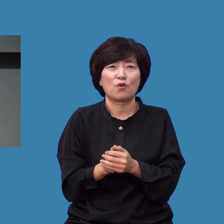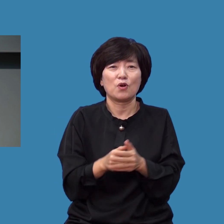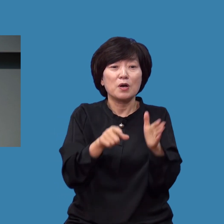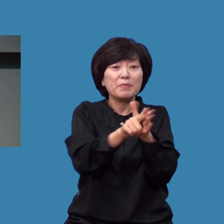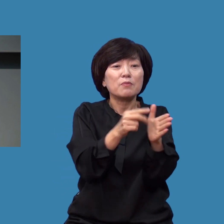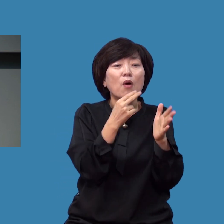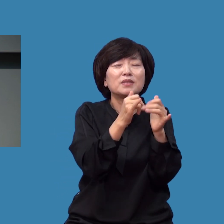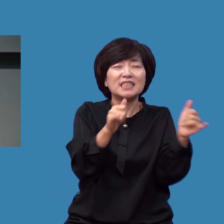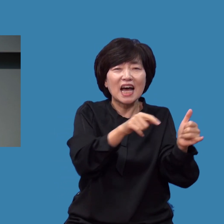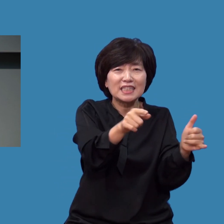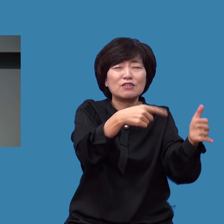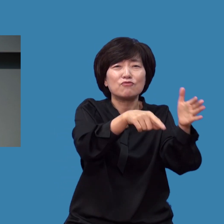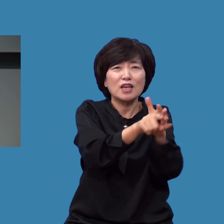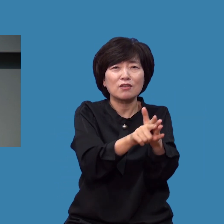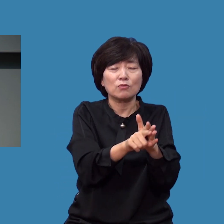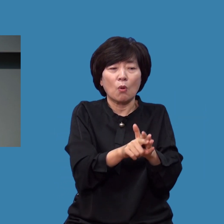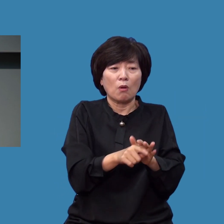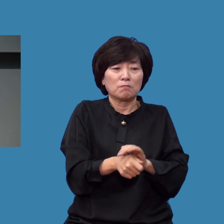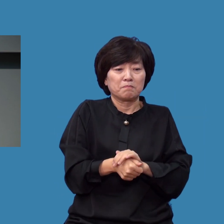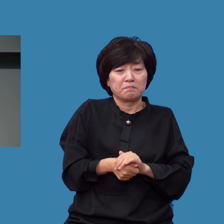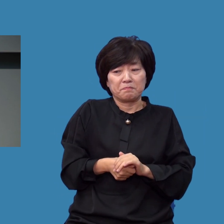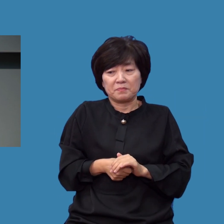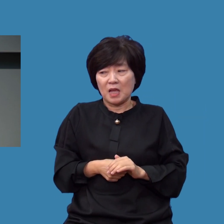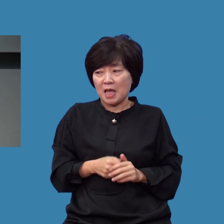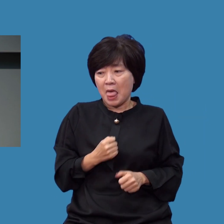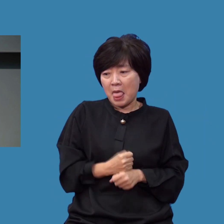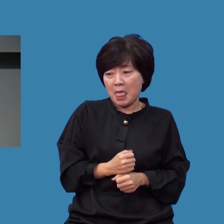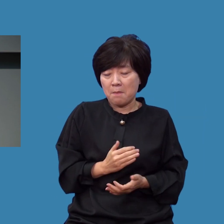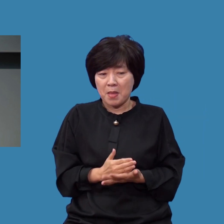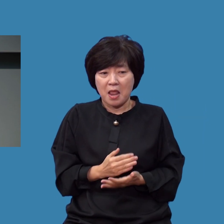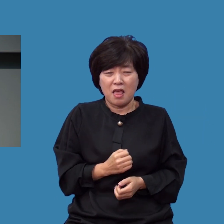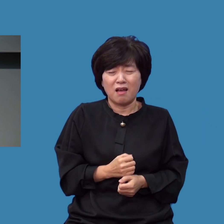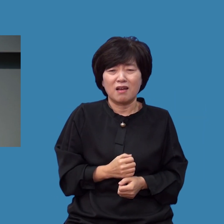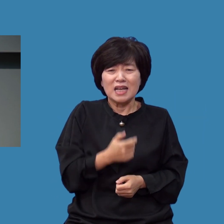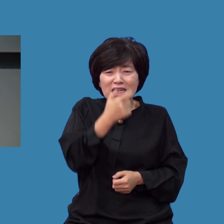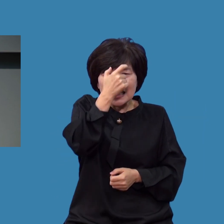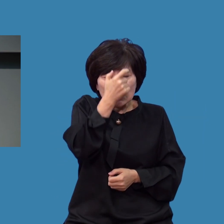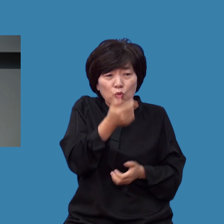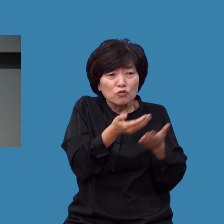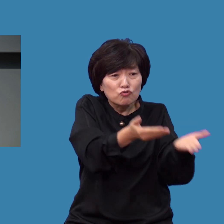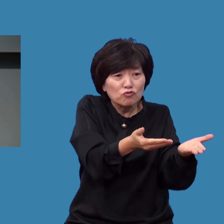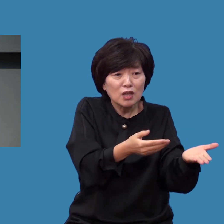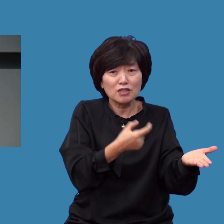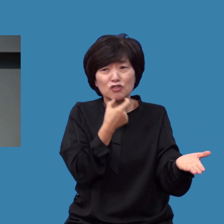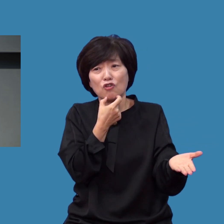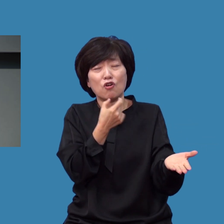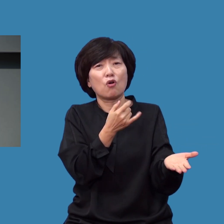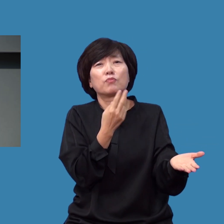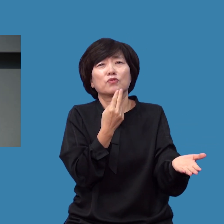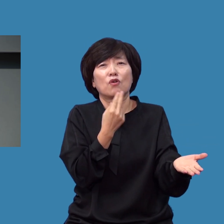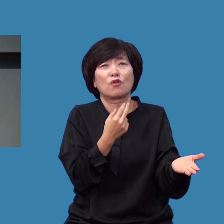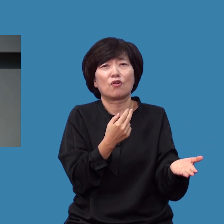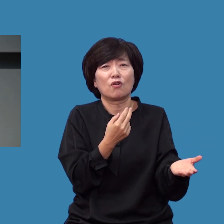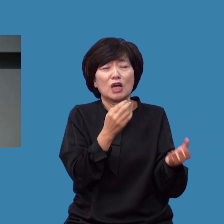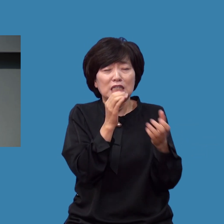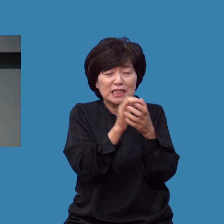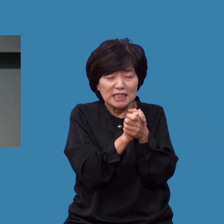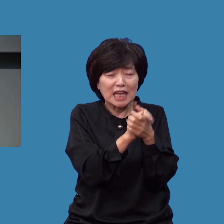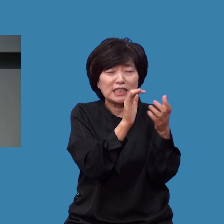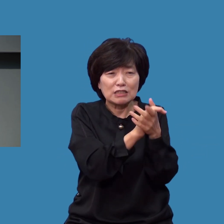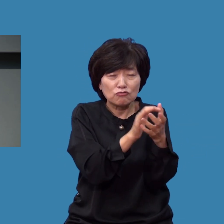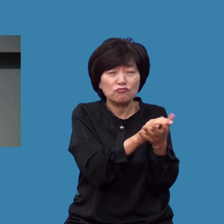불신자들을 위해서도 쭈삣거릴 필요 없어요. 기도해 준다고 하는 거 싫어하는 사람은 없지 않습니까? 친한